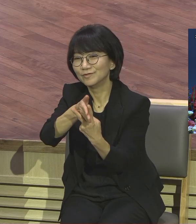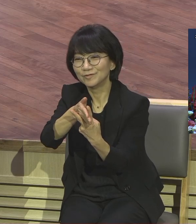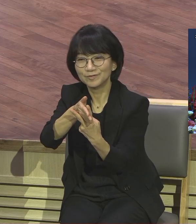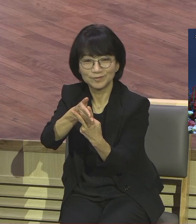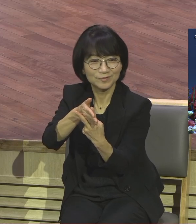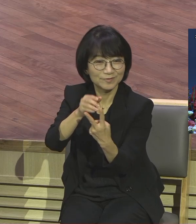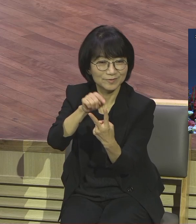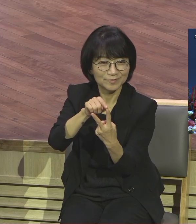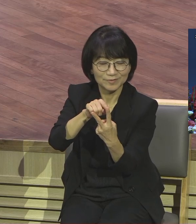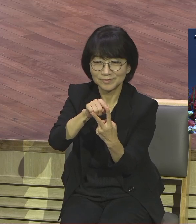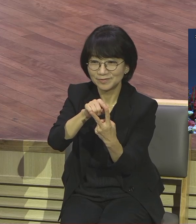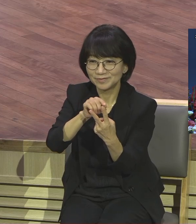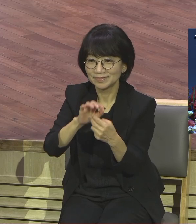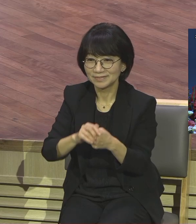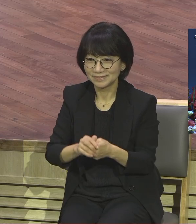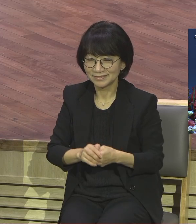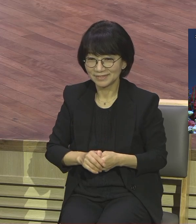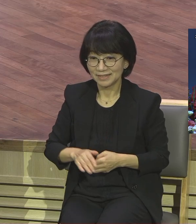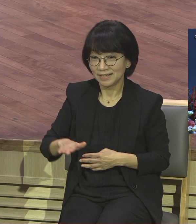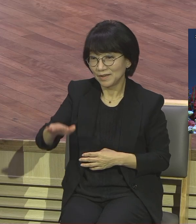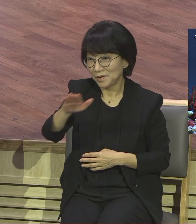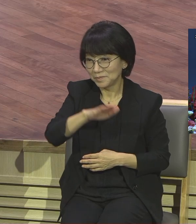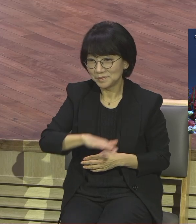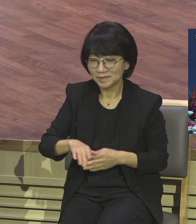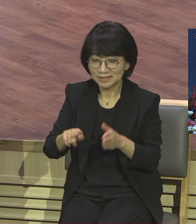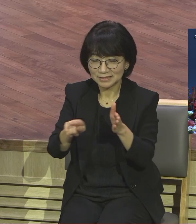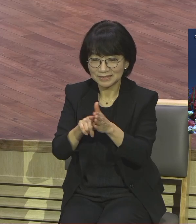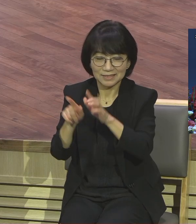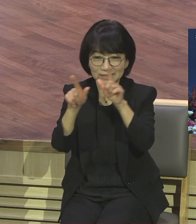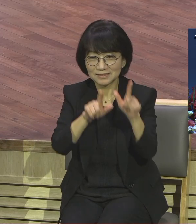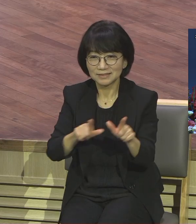것입니다. 신앙생활 복잡한 거 아니에요.